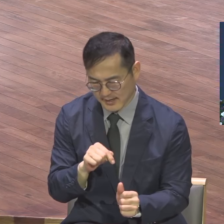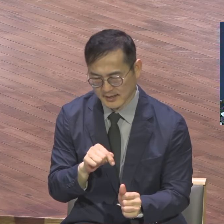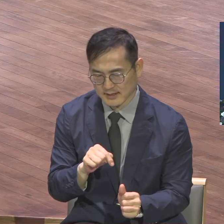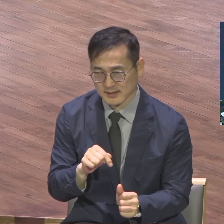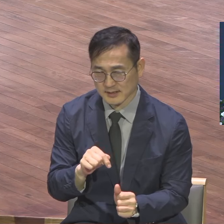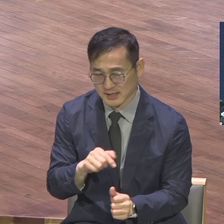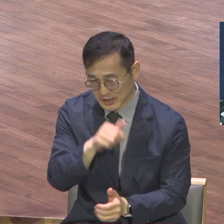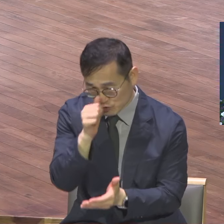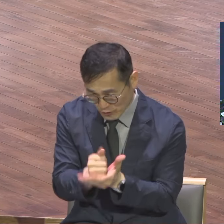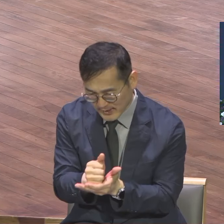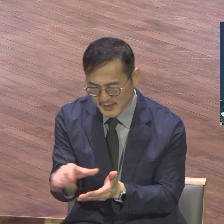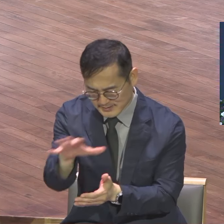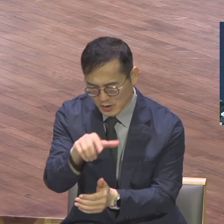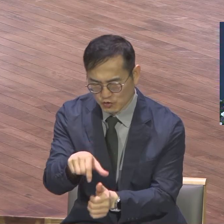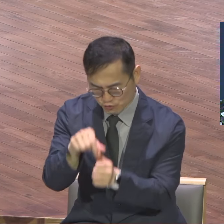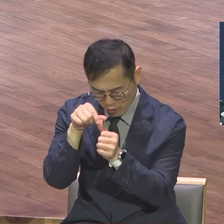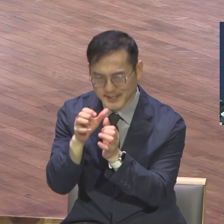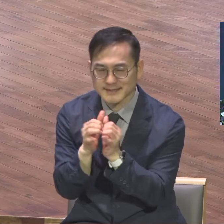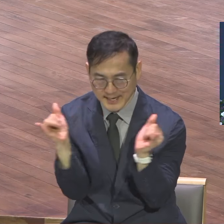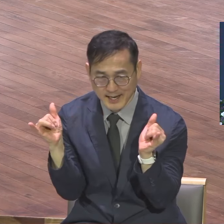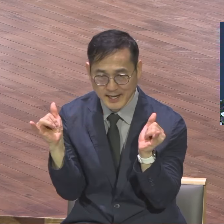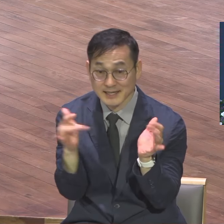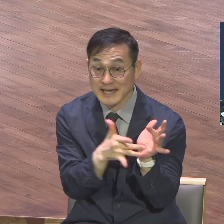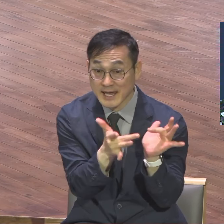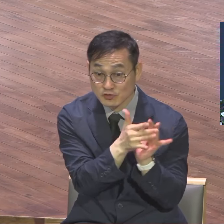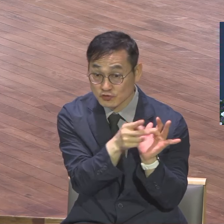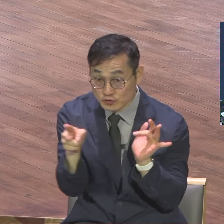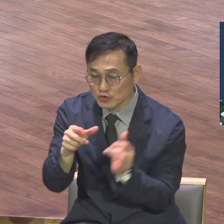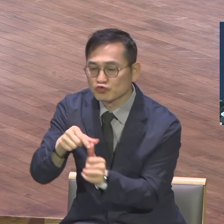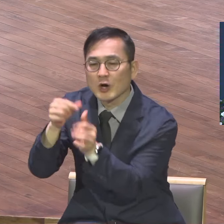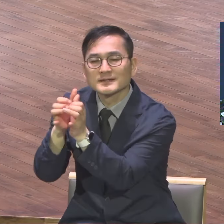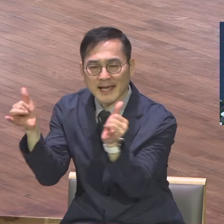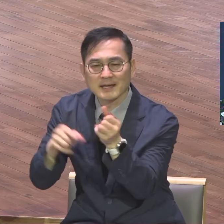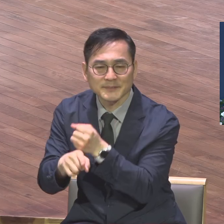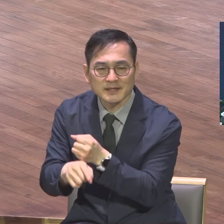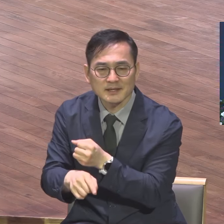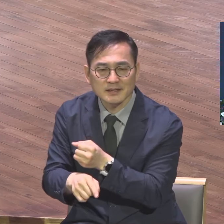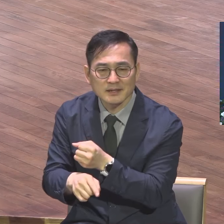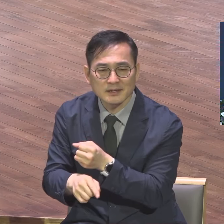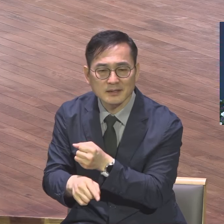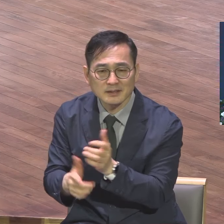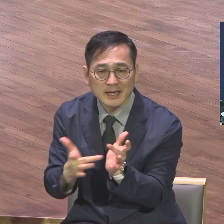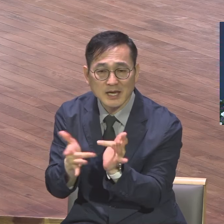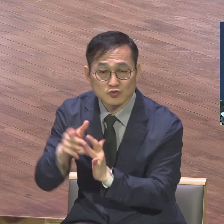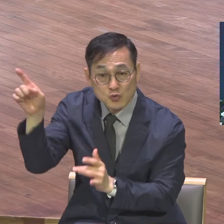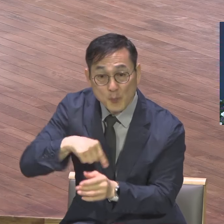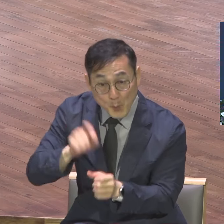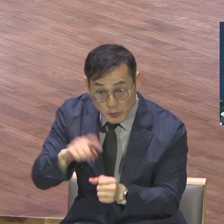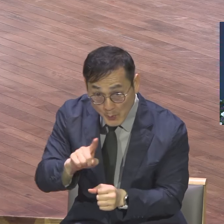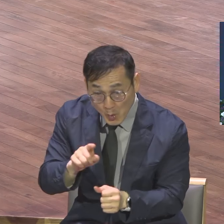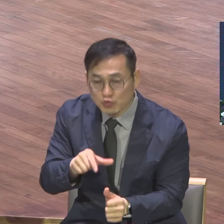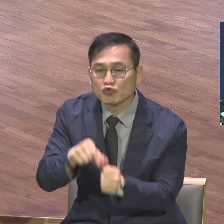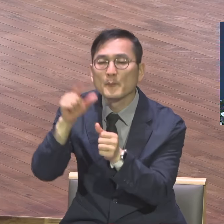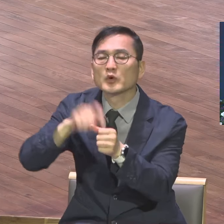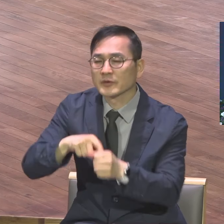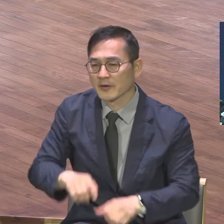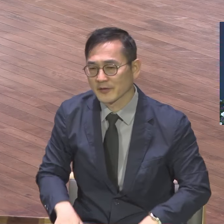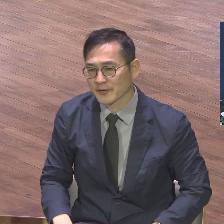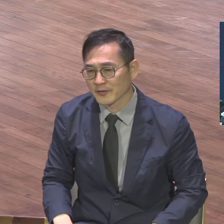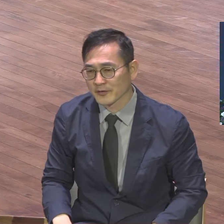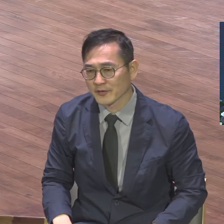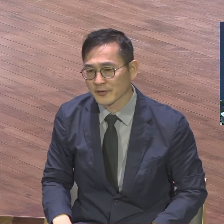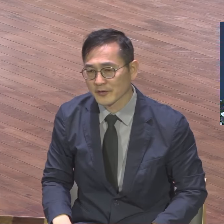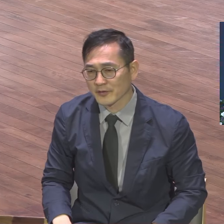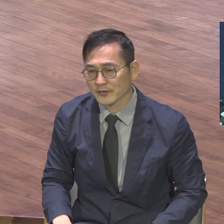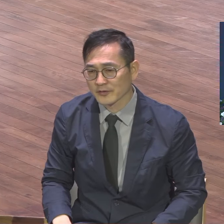자. 예수가 무슨 뜻이냐? 구원자란 뜻이에요. 예수가 뭐하러 왔냐? 구원하러 왔어. 어떻게 구원하러 왔냐?